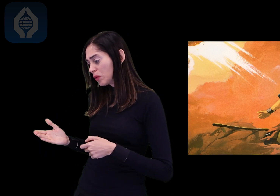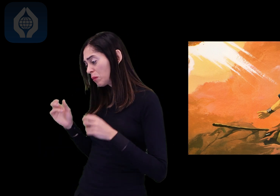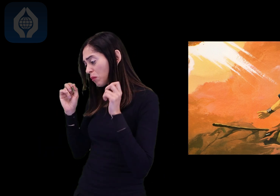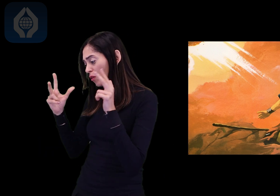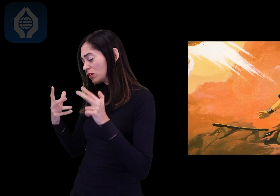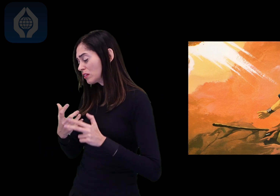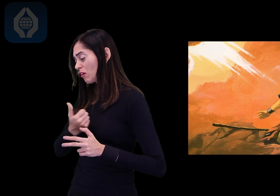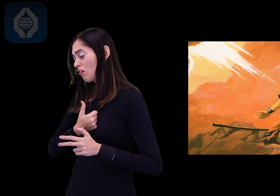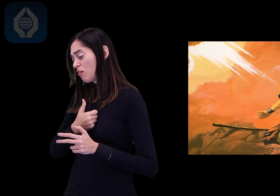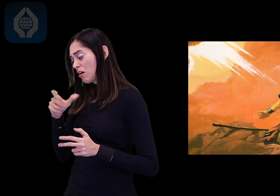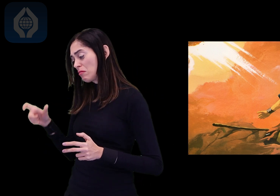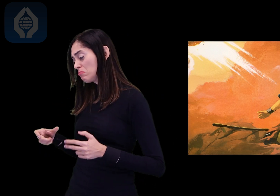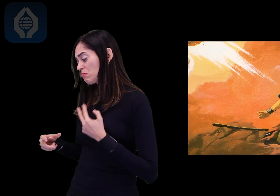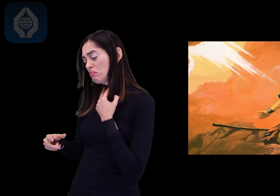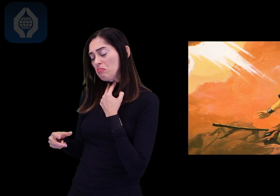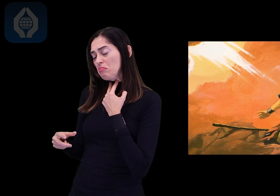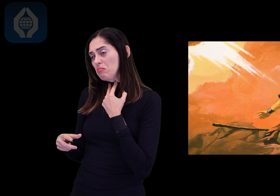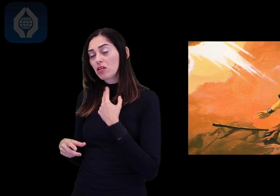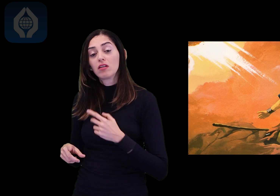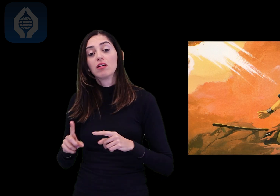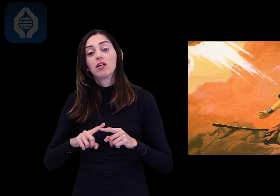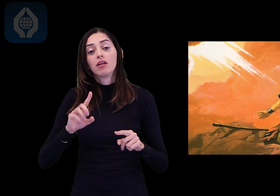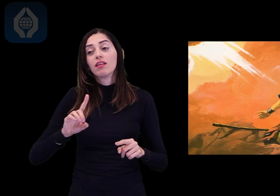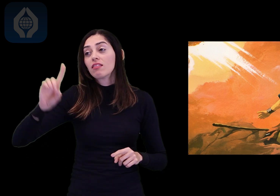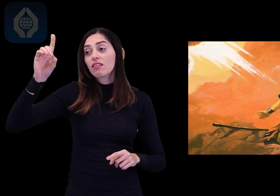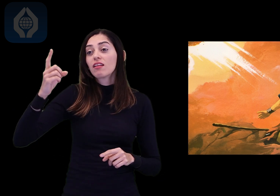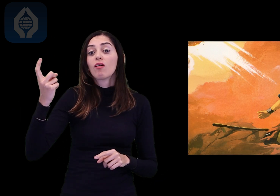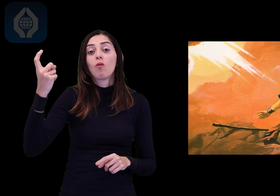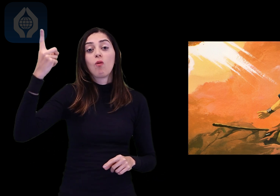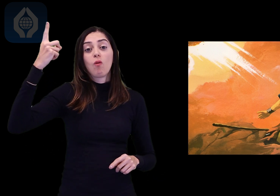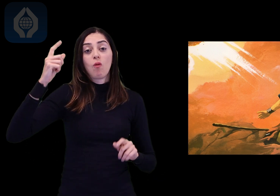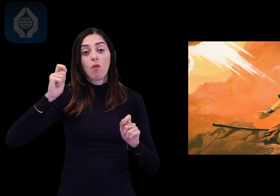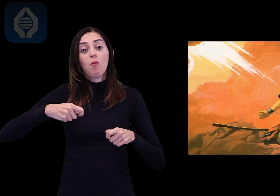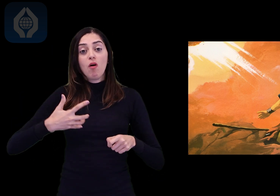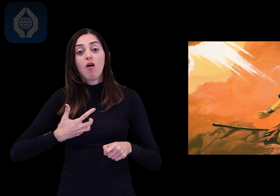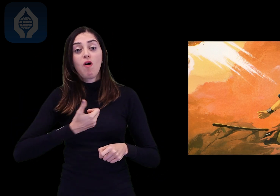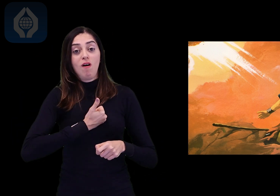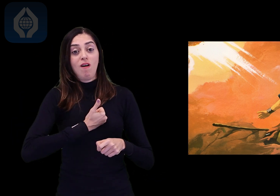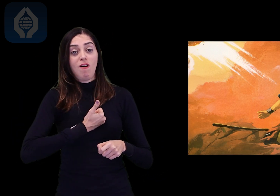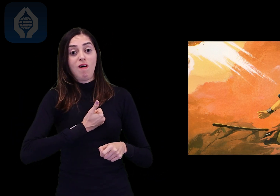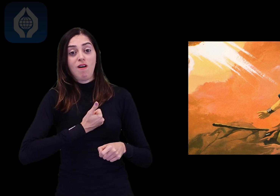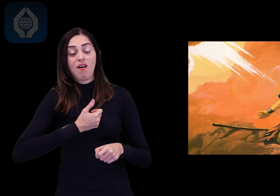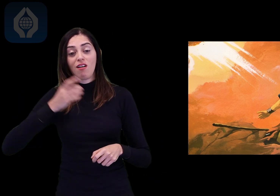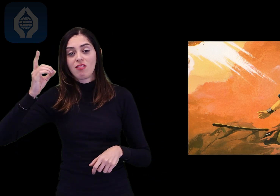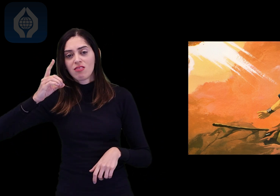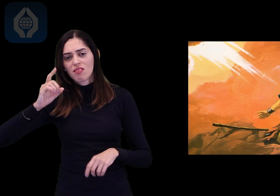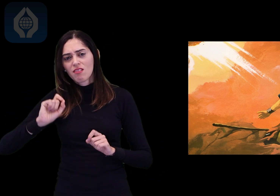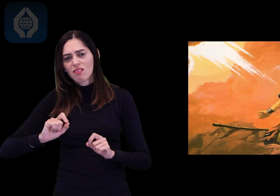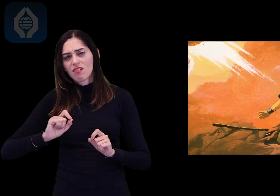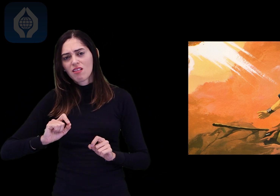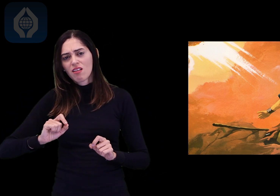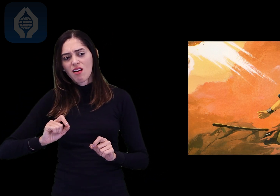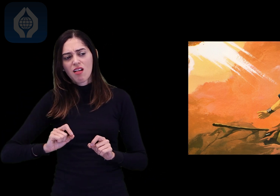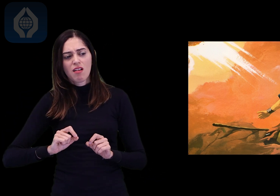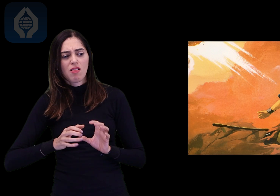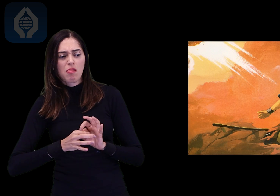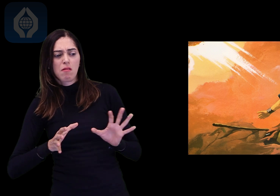si mesmos, nem Moisés podia salvá-los das cobras. Só o Senhor podia salvá-los. Quando o Senhor